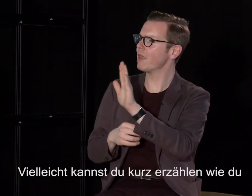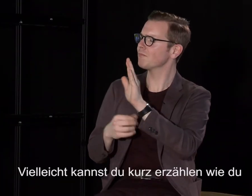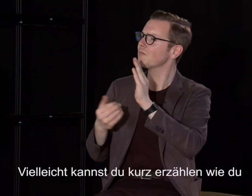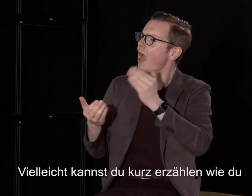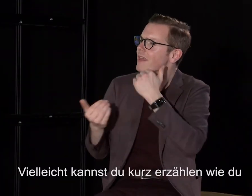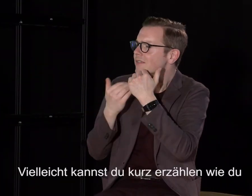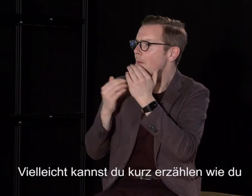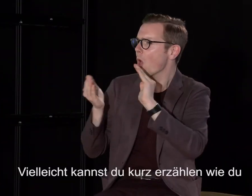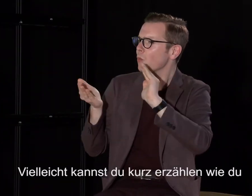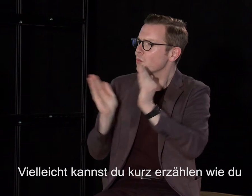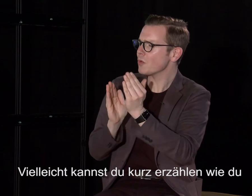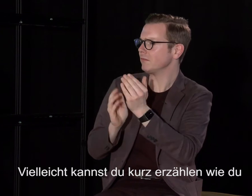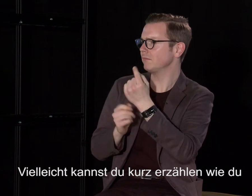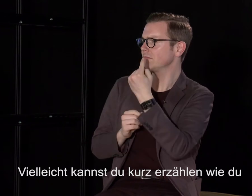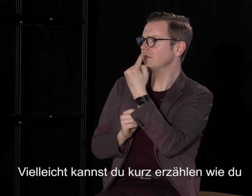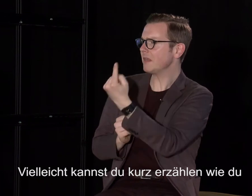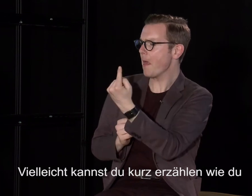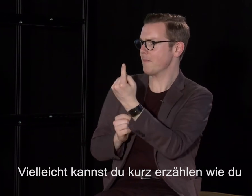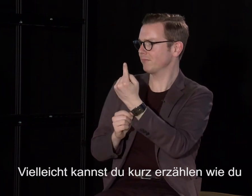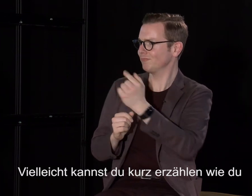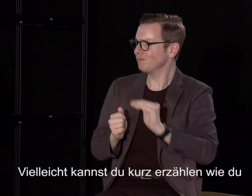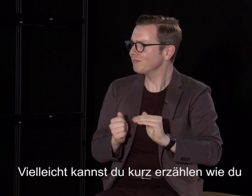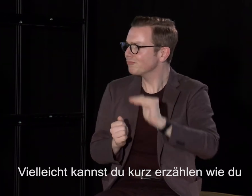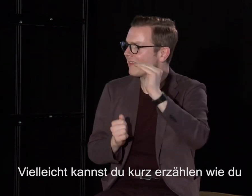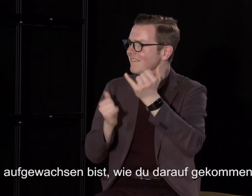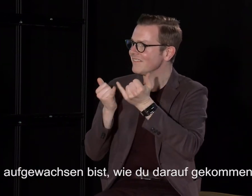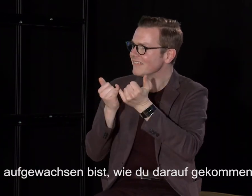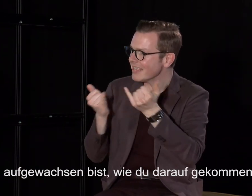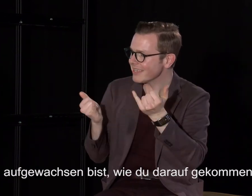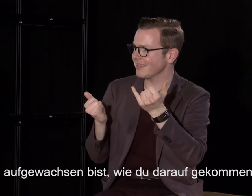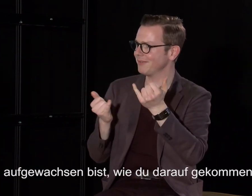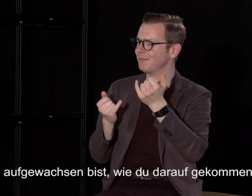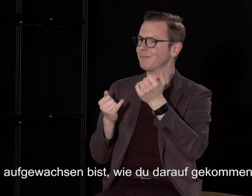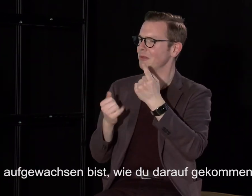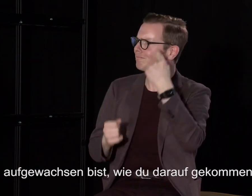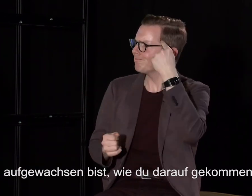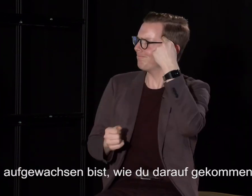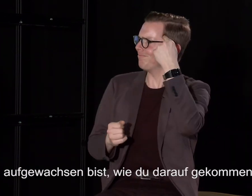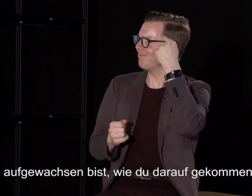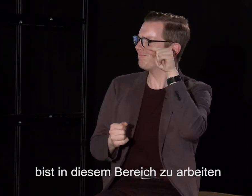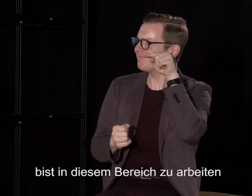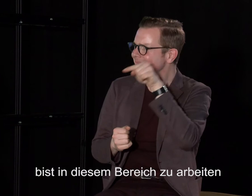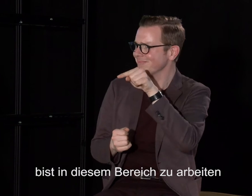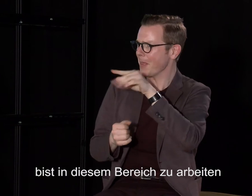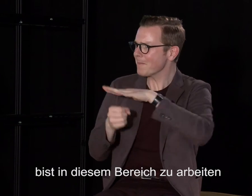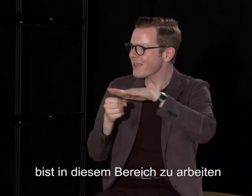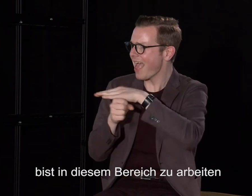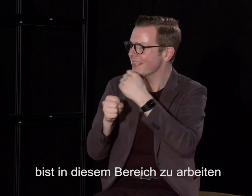Vielleicht kannst du kurz erzählen, wie du aufgewachsen bist, wie du darauf gekommen bist, in diesem Bereich zu